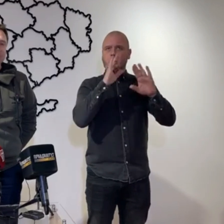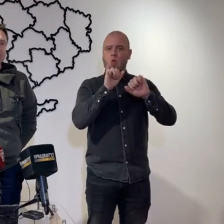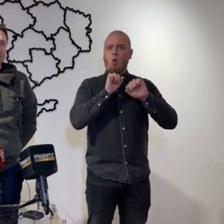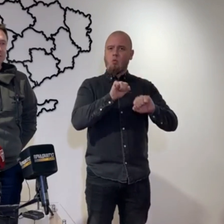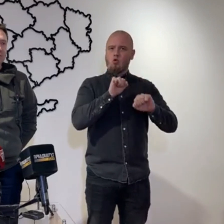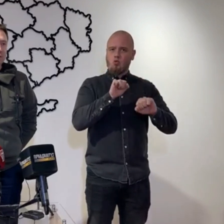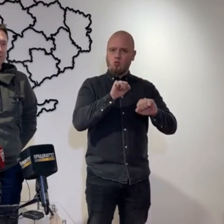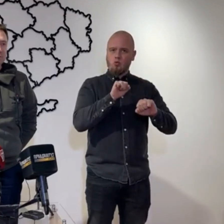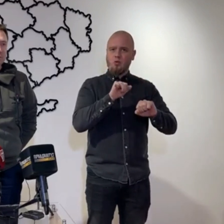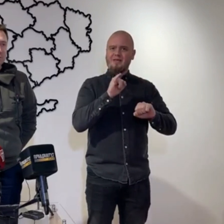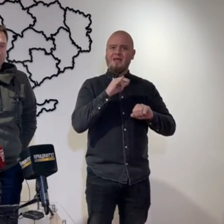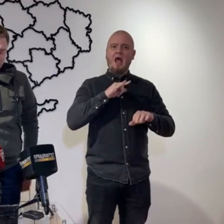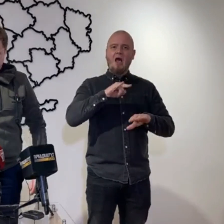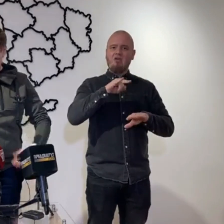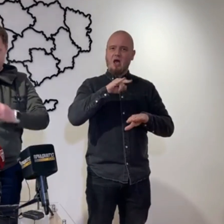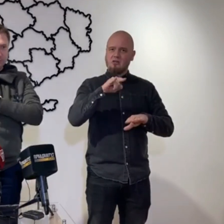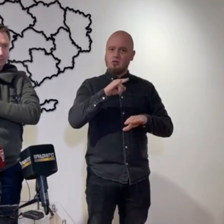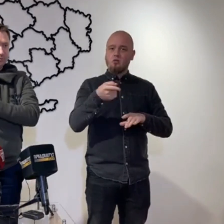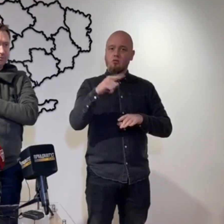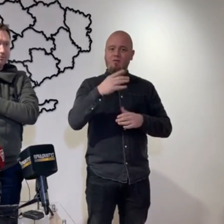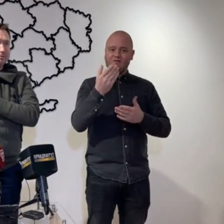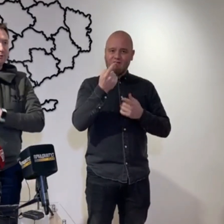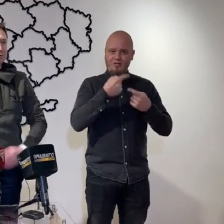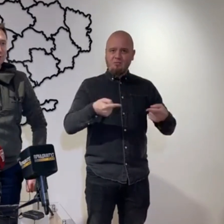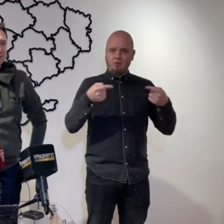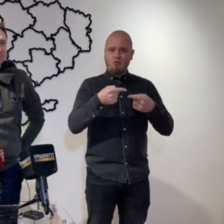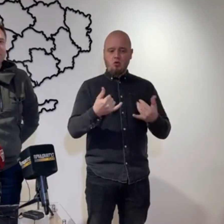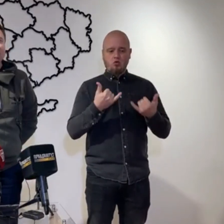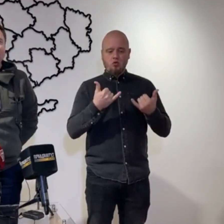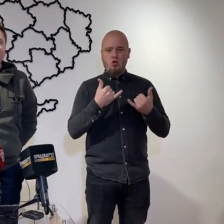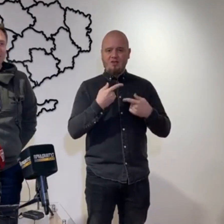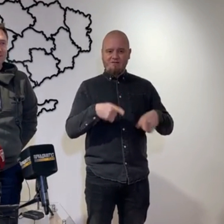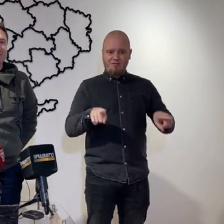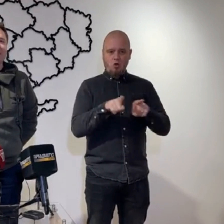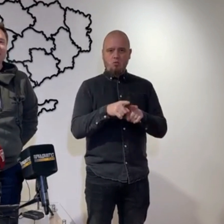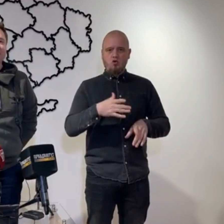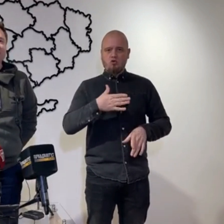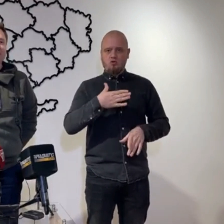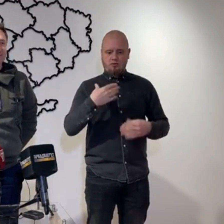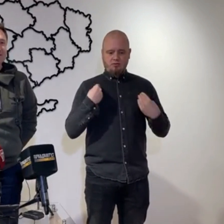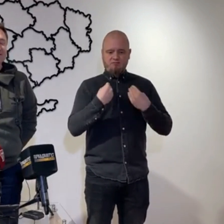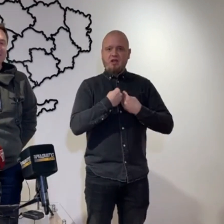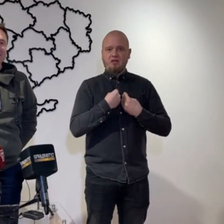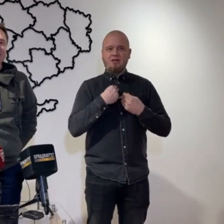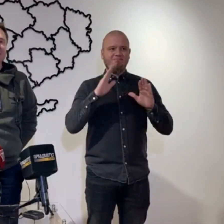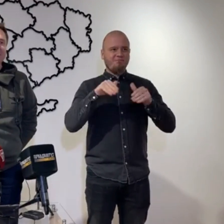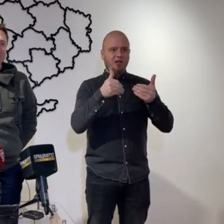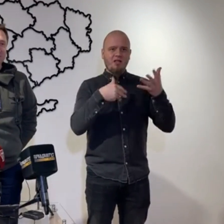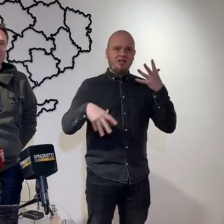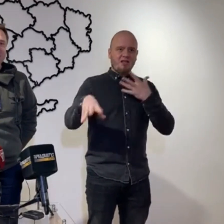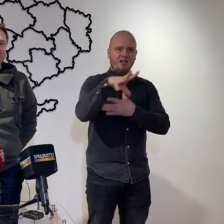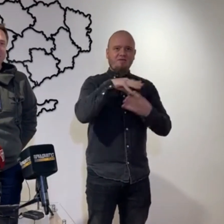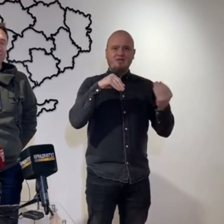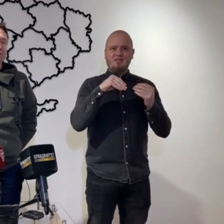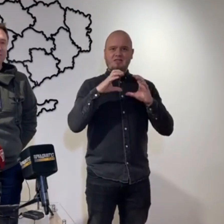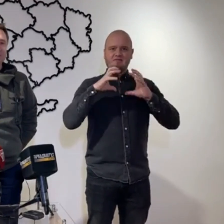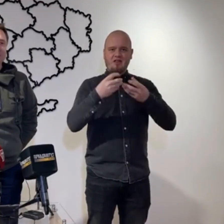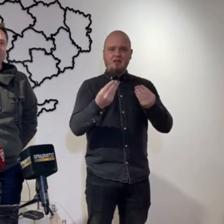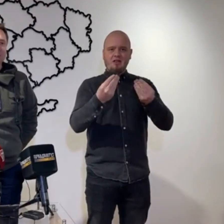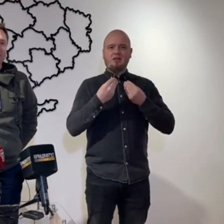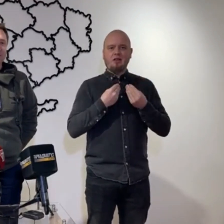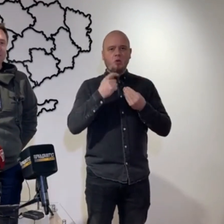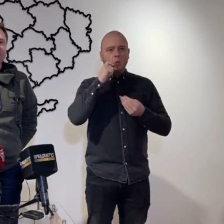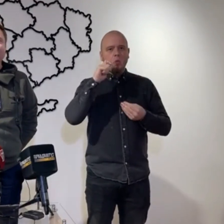оборону і авіацію. Тому, відповідно, сьогодні в такому светрі закликаю всіх весь світ надати Україні